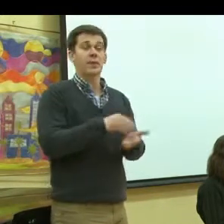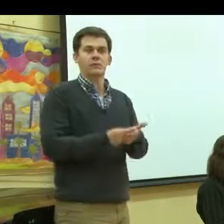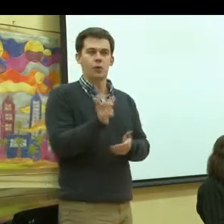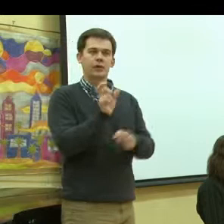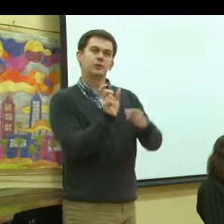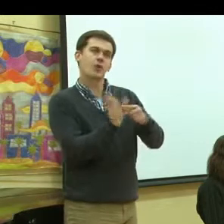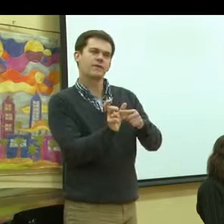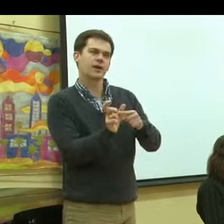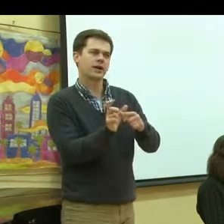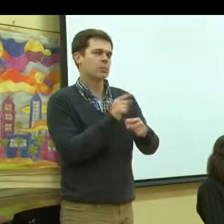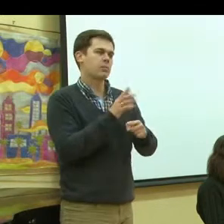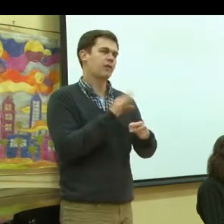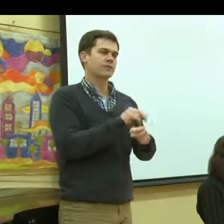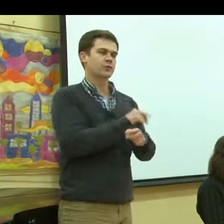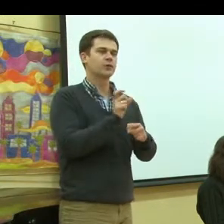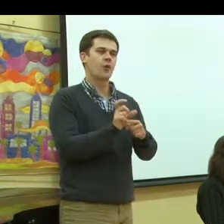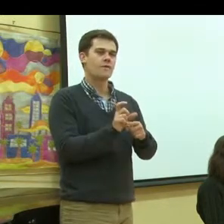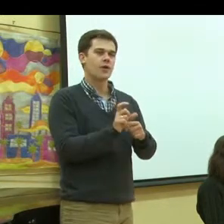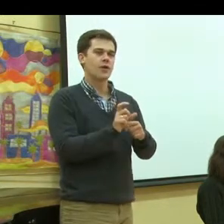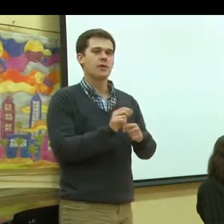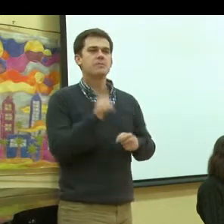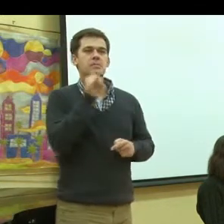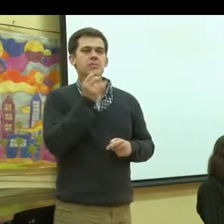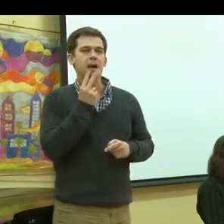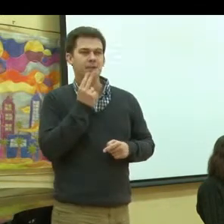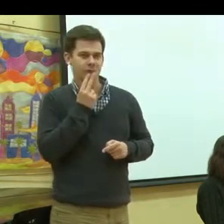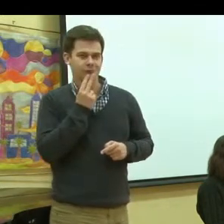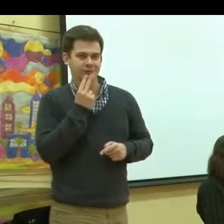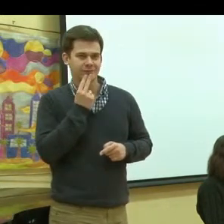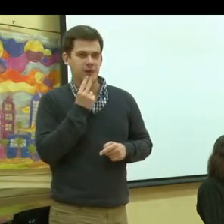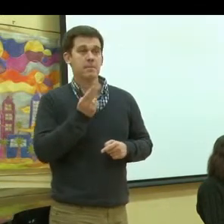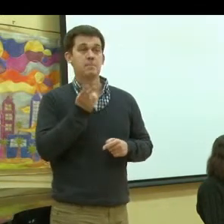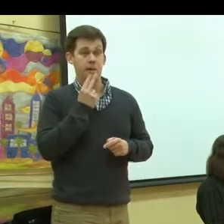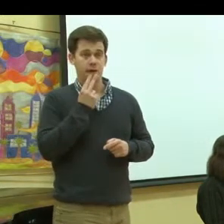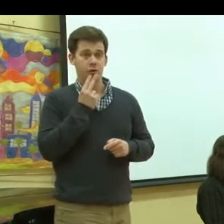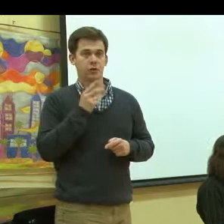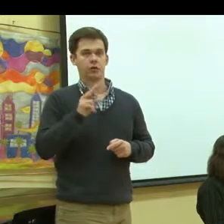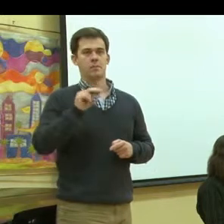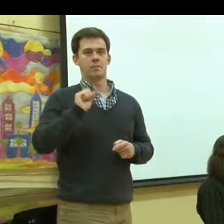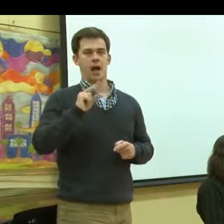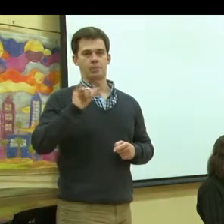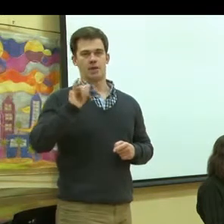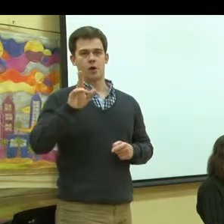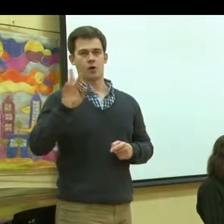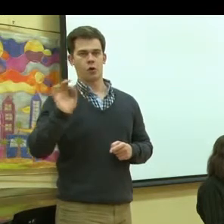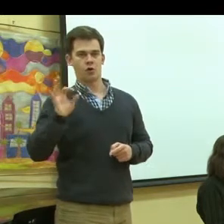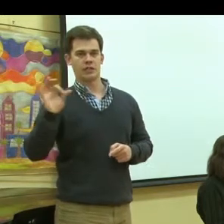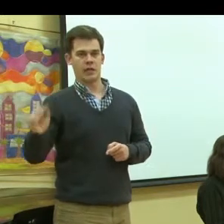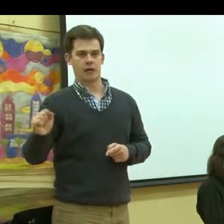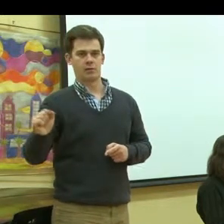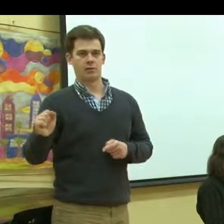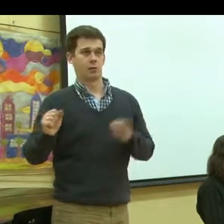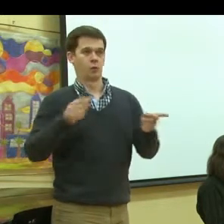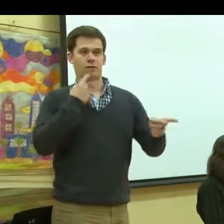słowo, komu jest papierosa. Papierosa, tak, no i to znaczy właśnie papieros, co się mówi na papieros.